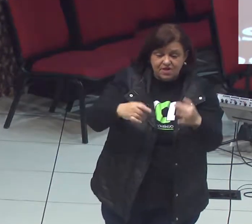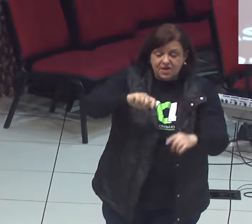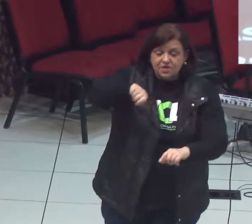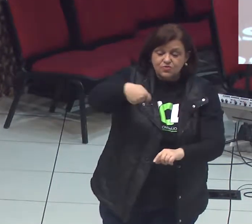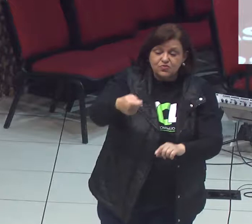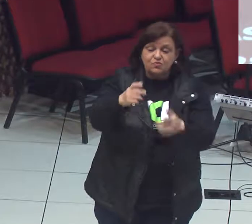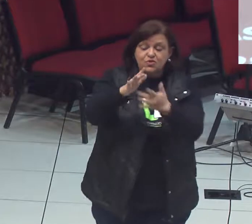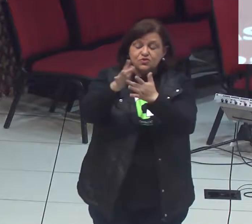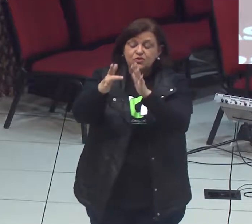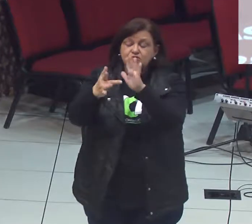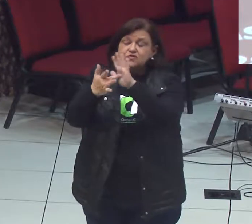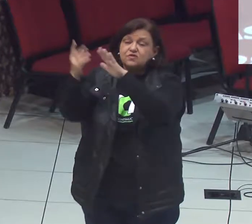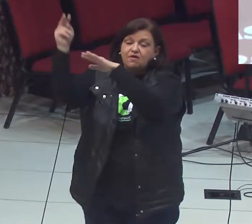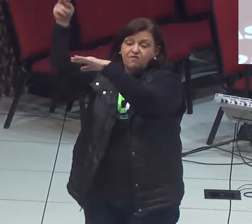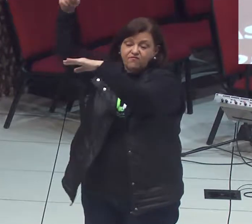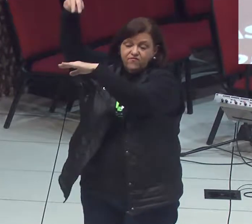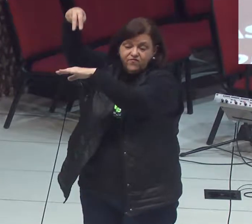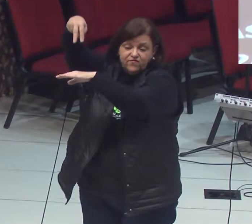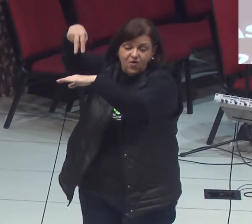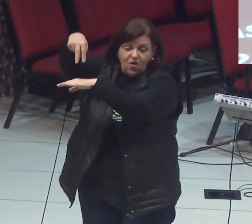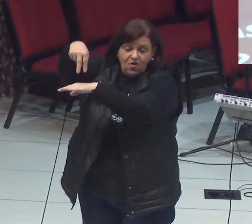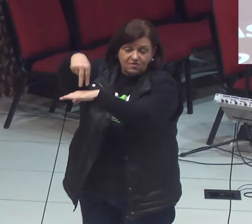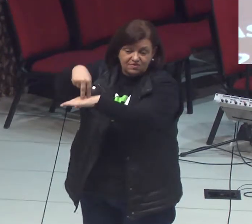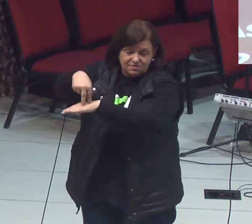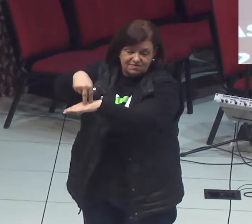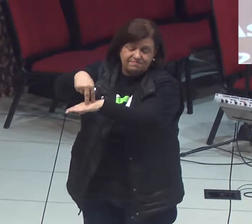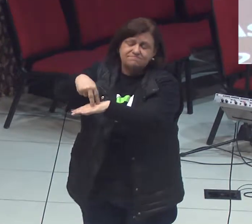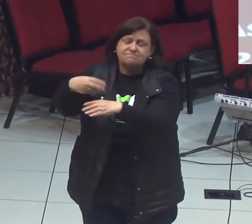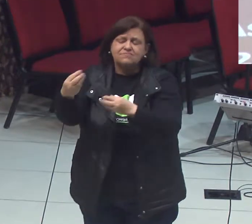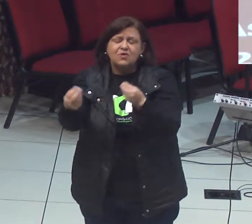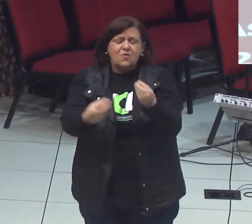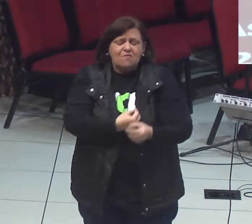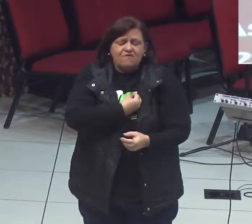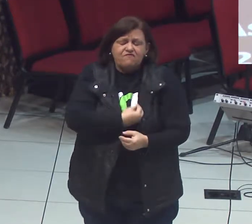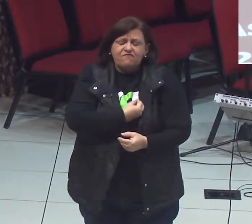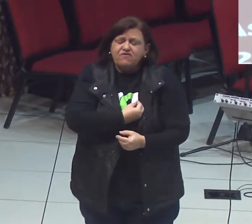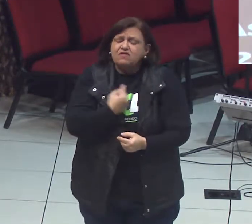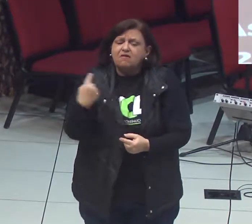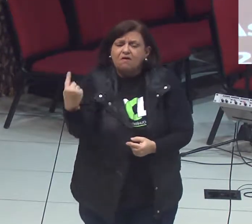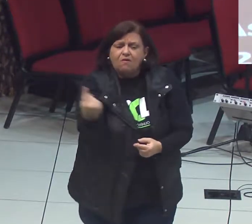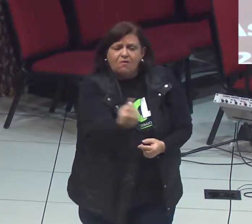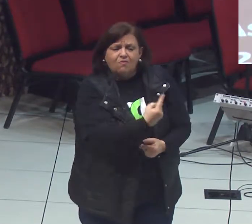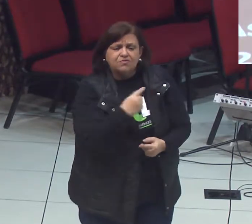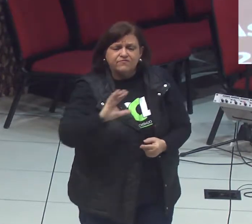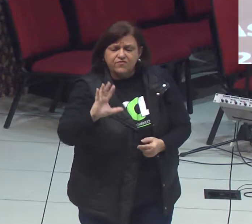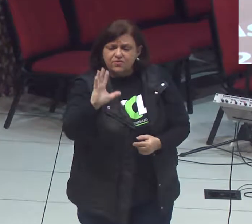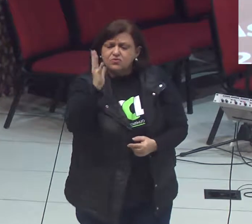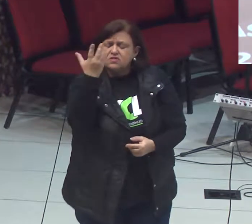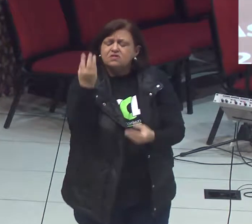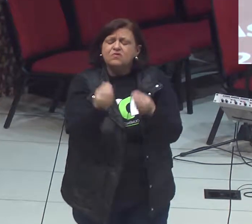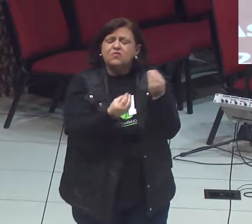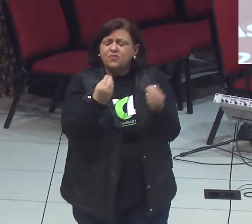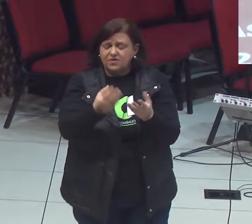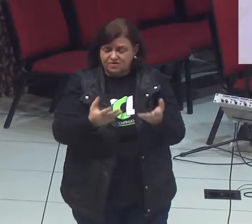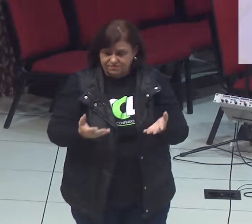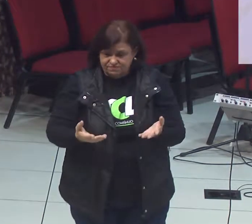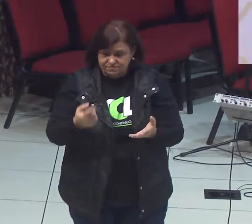da volta de Jesus e como essas questões impactam a nossa vida. Então vamos ler juntos,